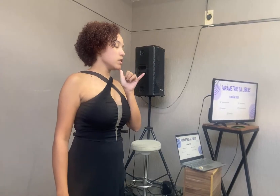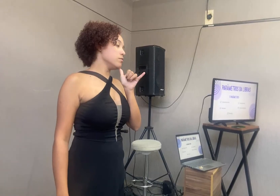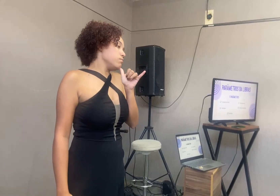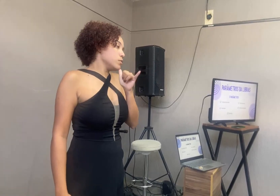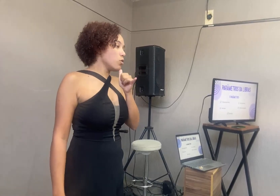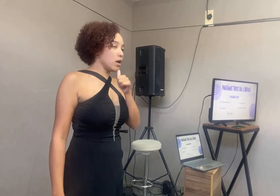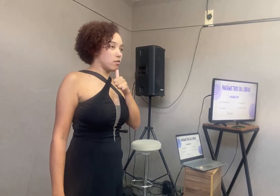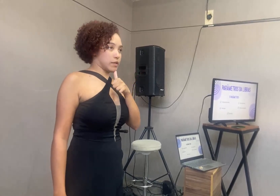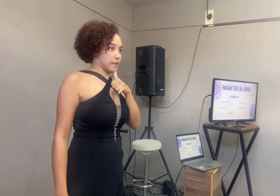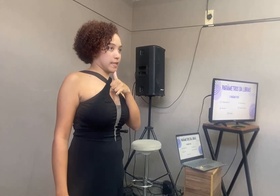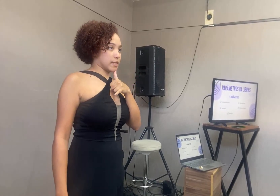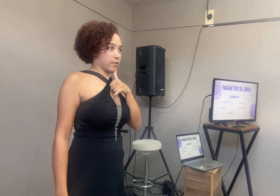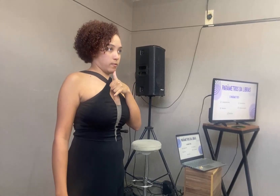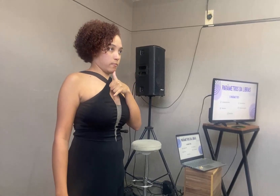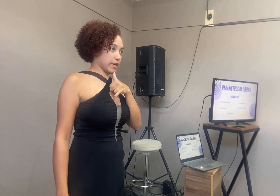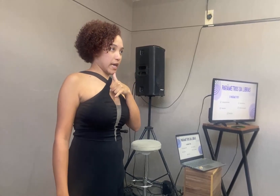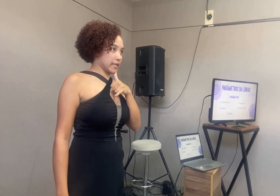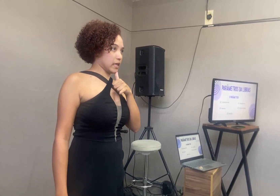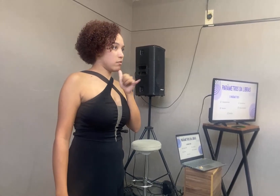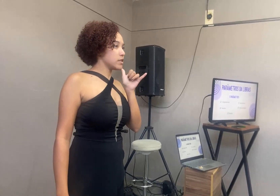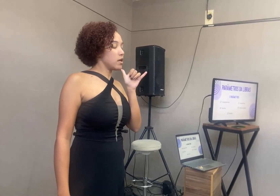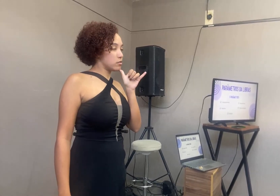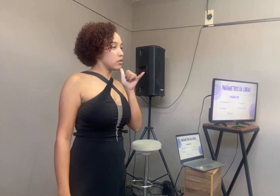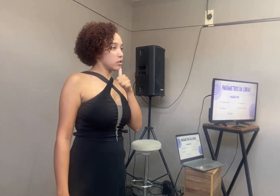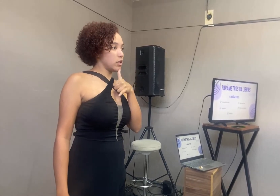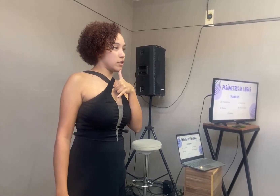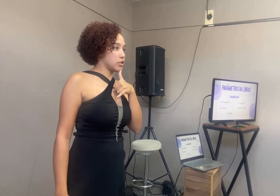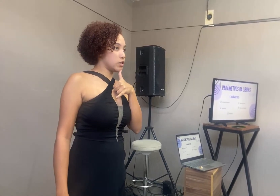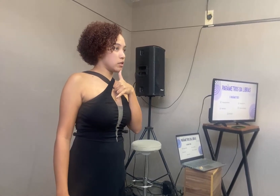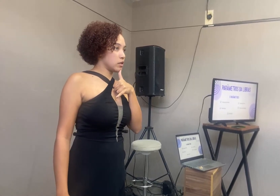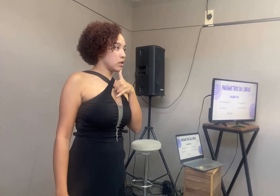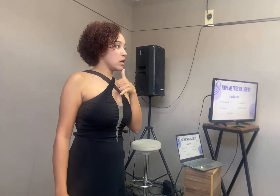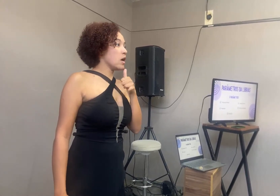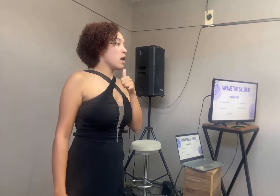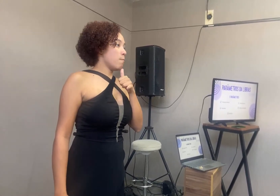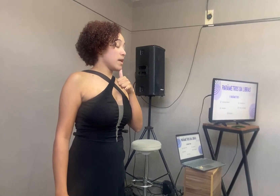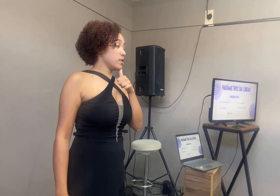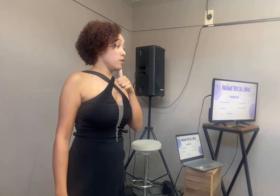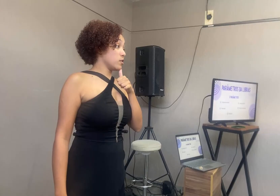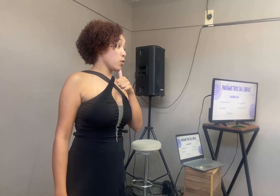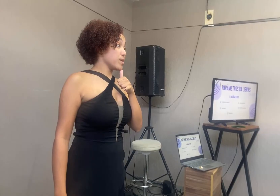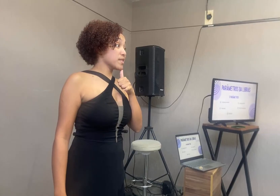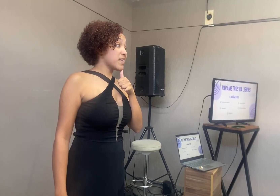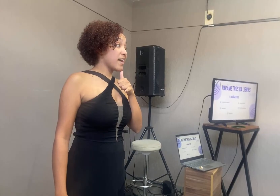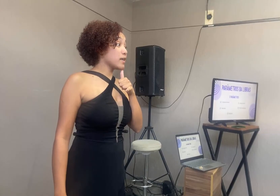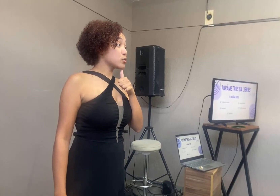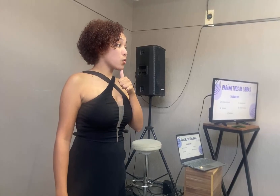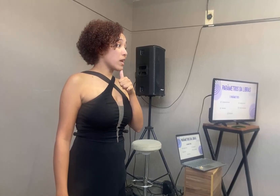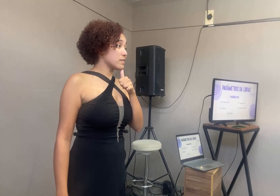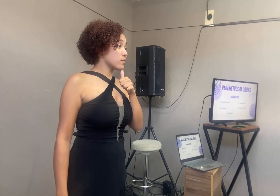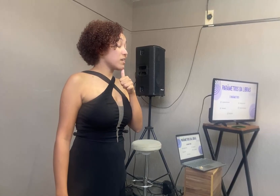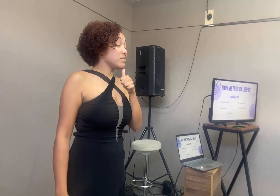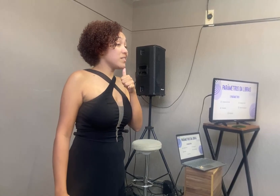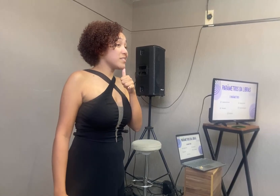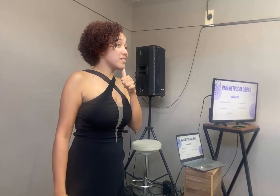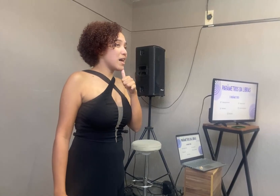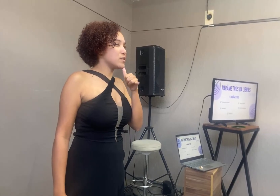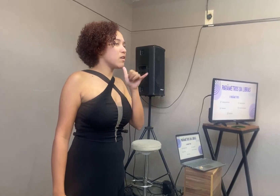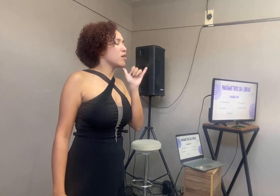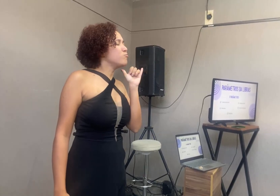Que não é uma tristeza verdadeira. Mas eu estou triste. Mas então eu preciso da entonação, da intensidade. Tá?